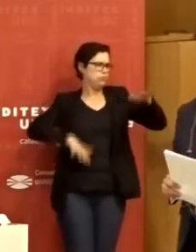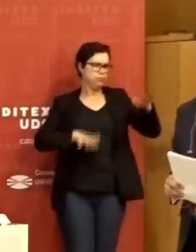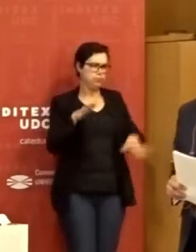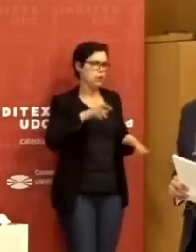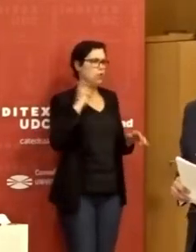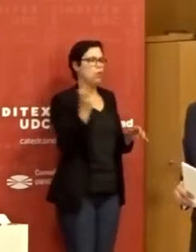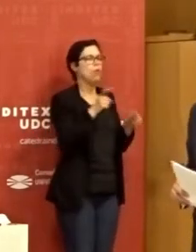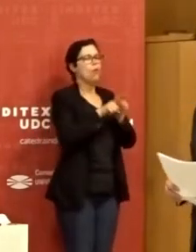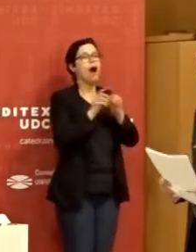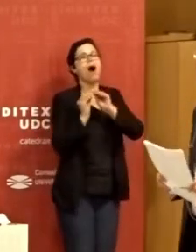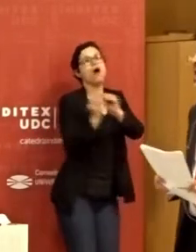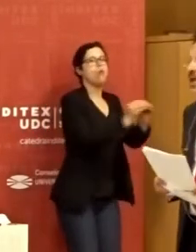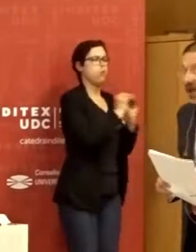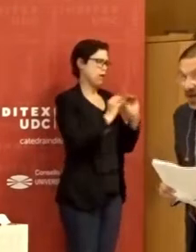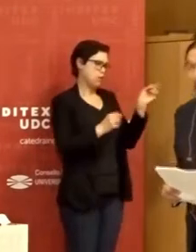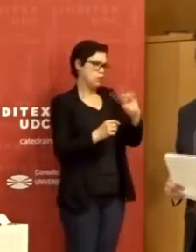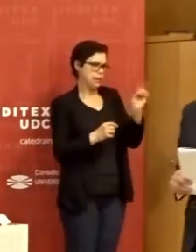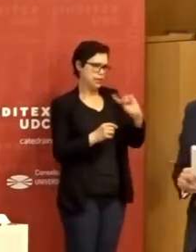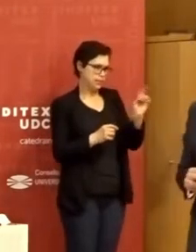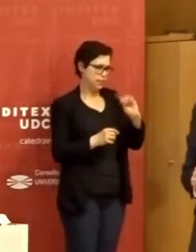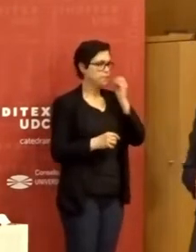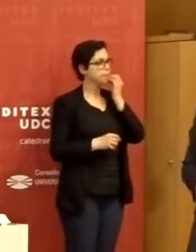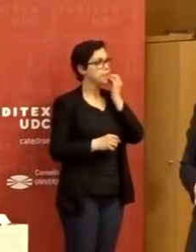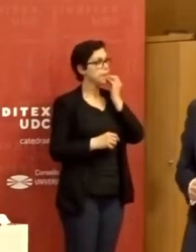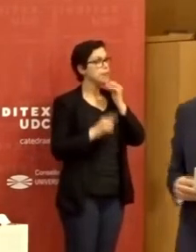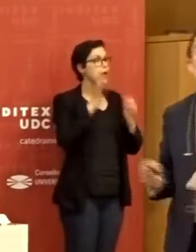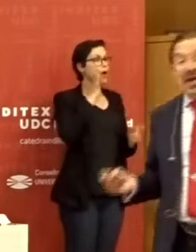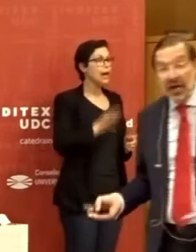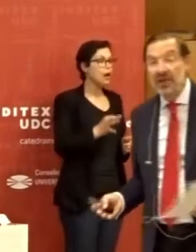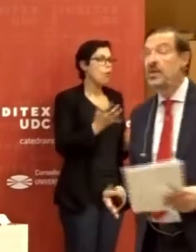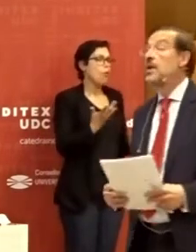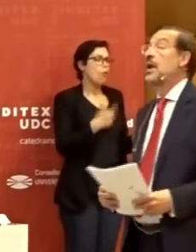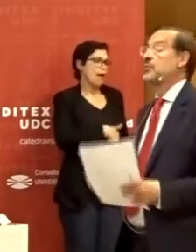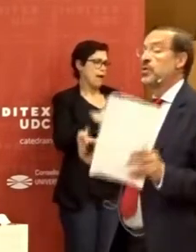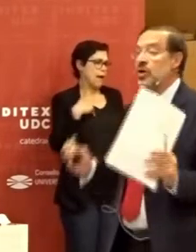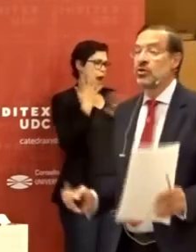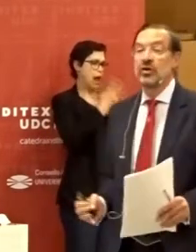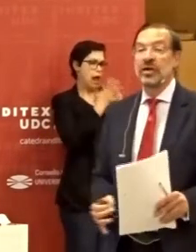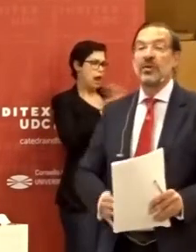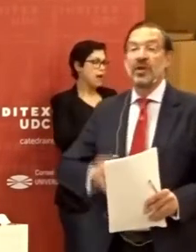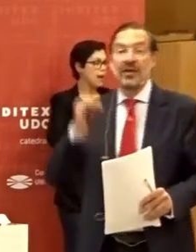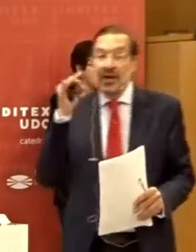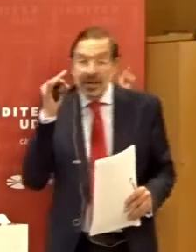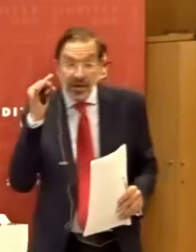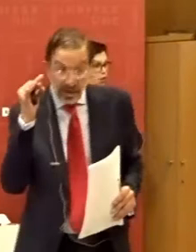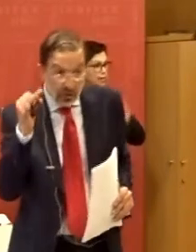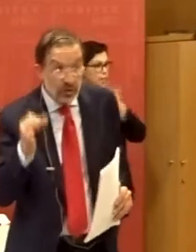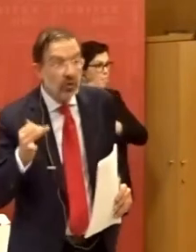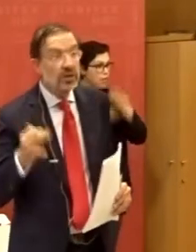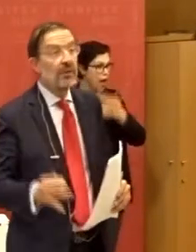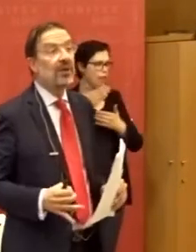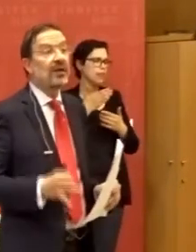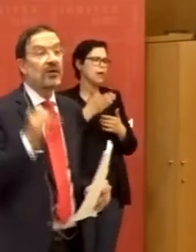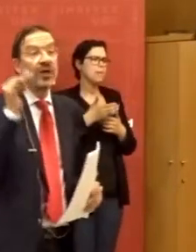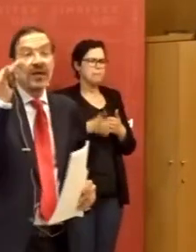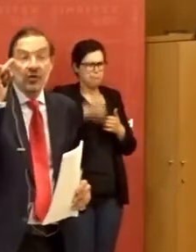No se puede generalizar, pero creo que en términos generales las personas con discapacidad tienen, y sobre todo